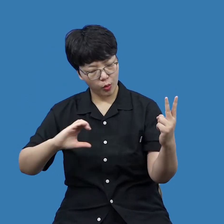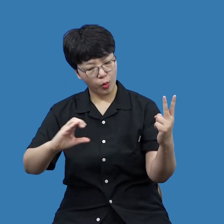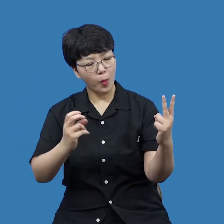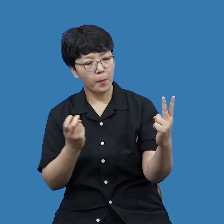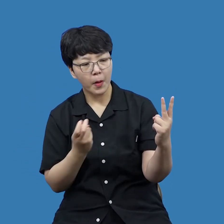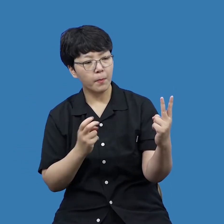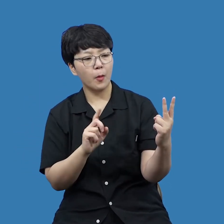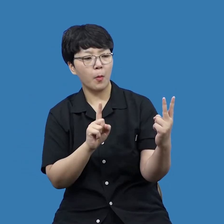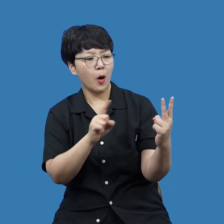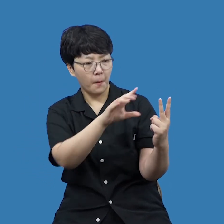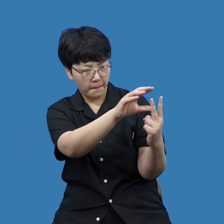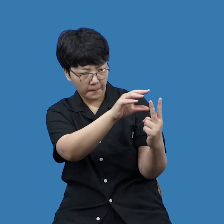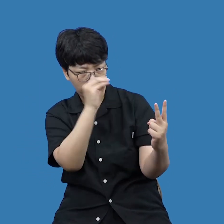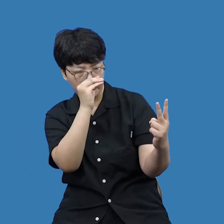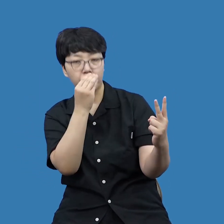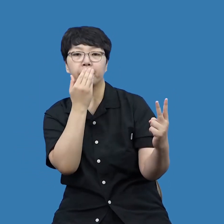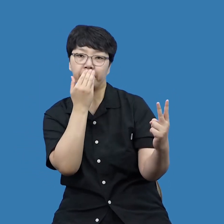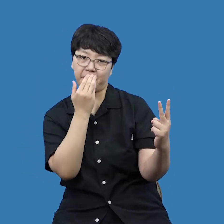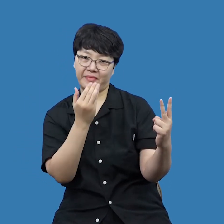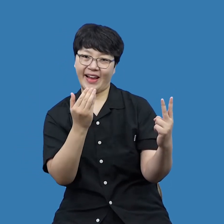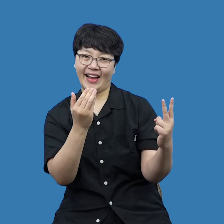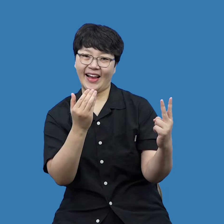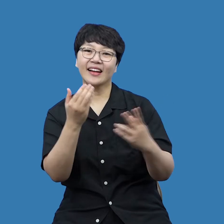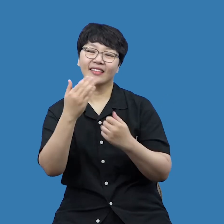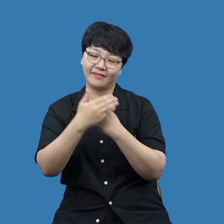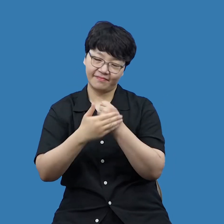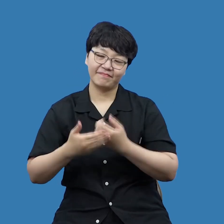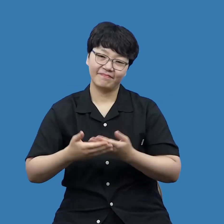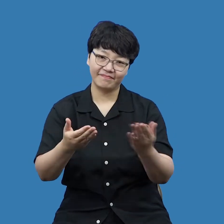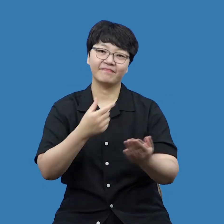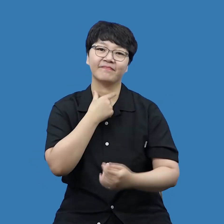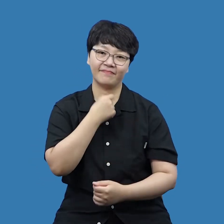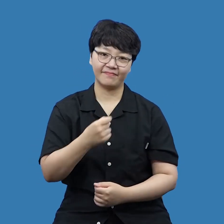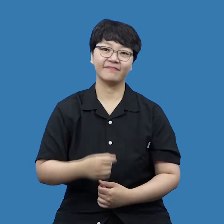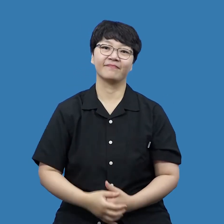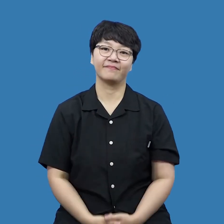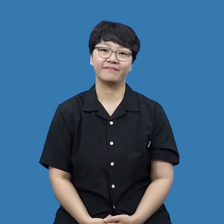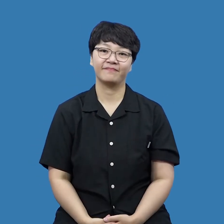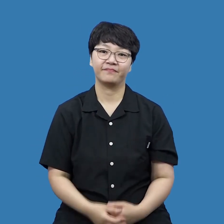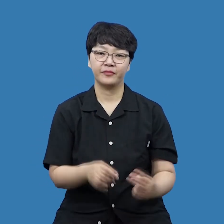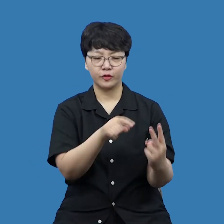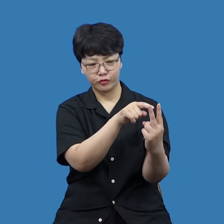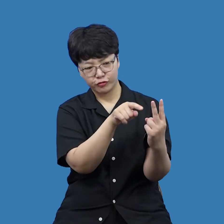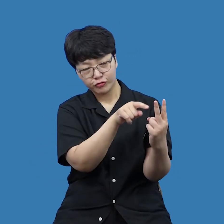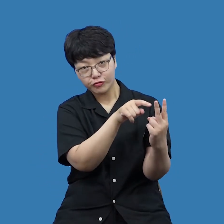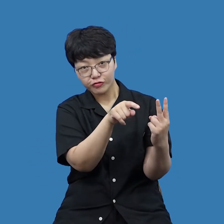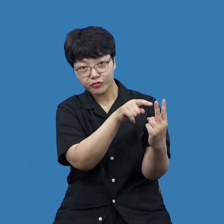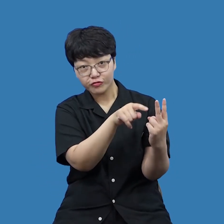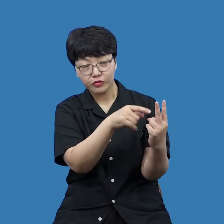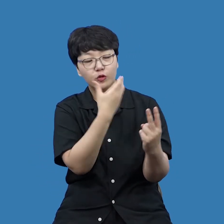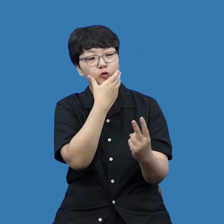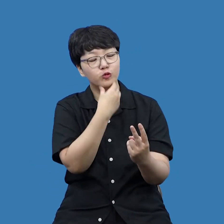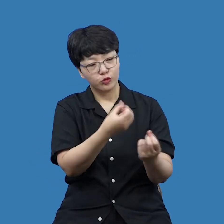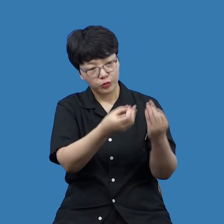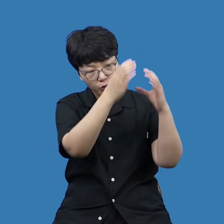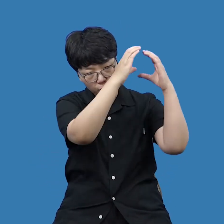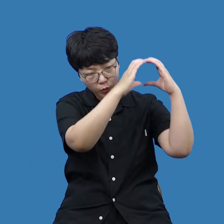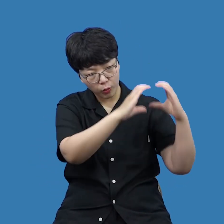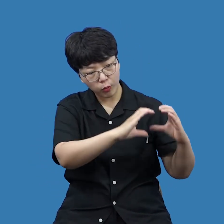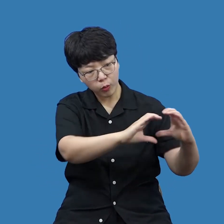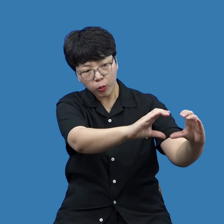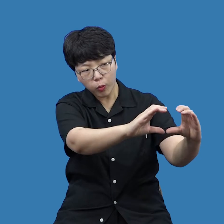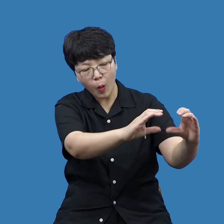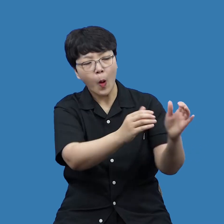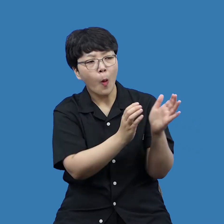있을까라는 중요한 말씀을 받고자 하는 것입니다. 두 사람이 축복의 통로가 된 비밀